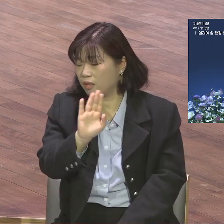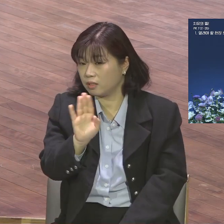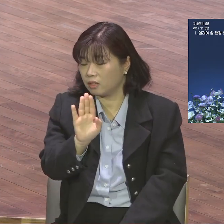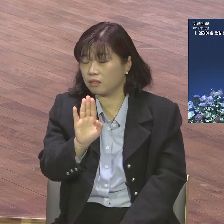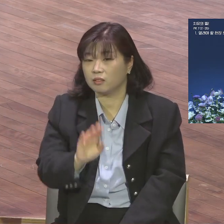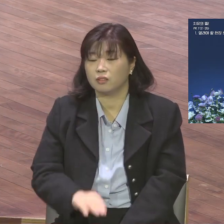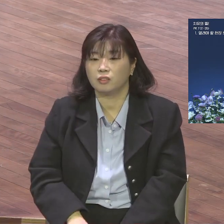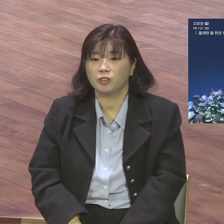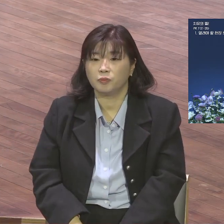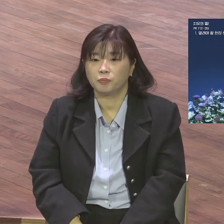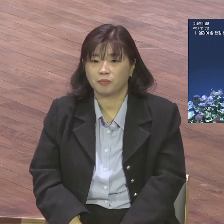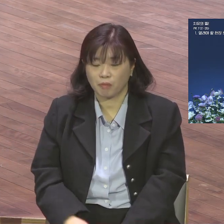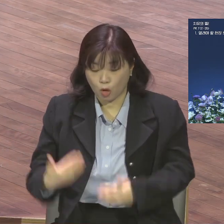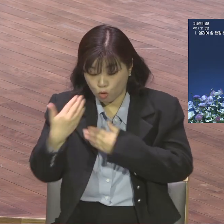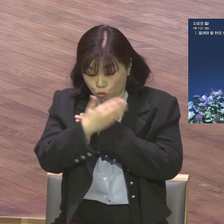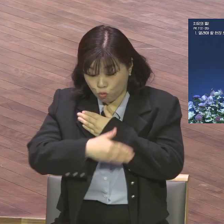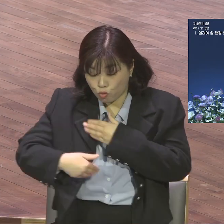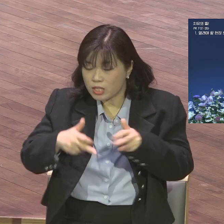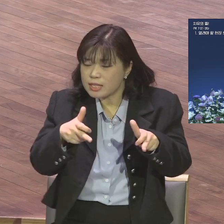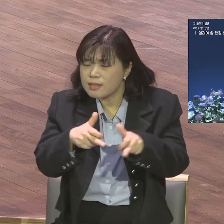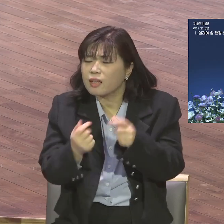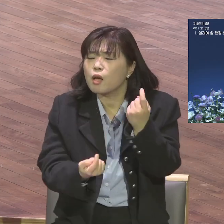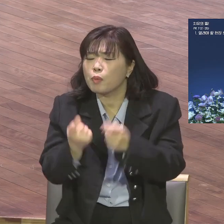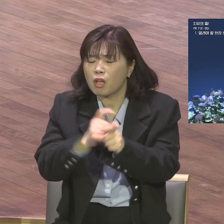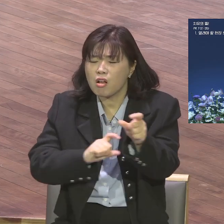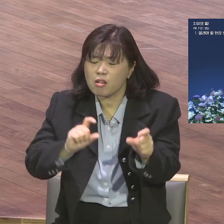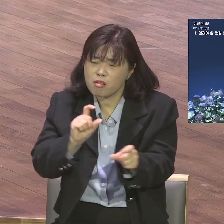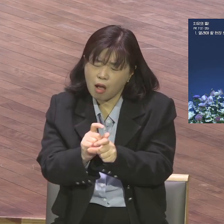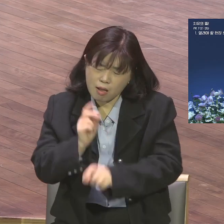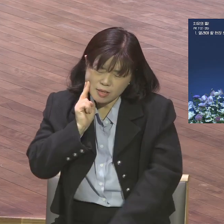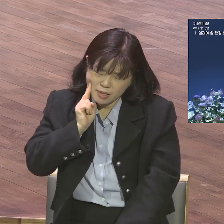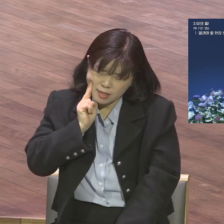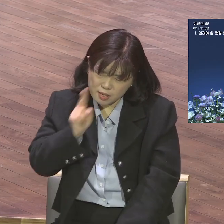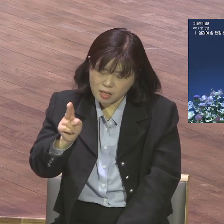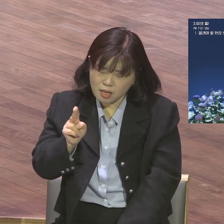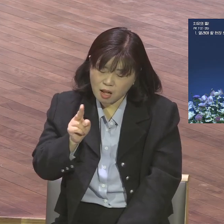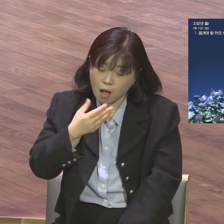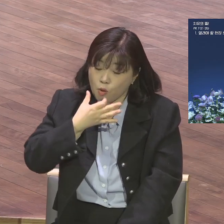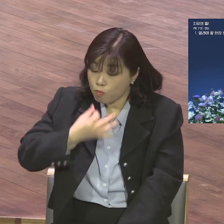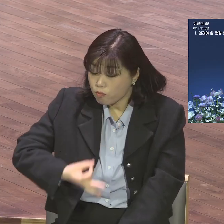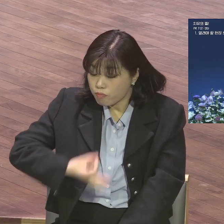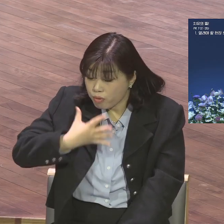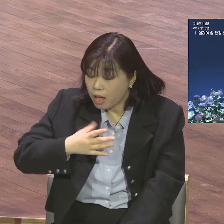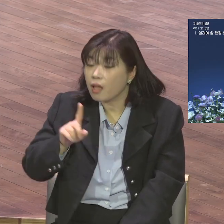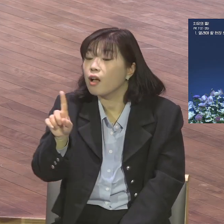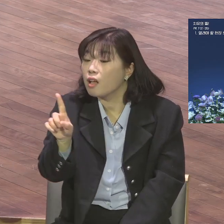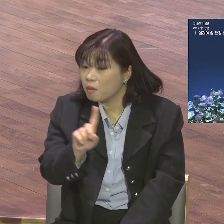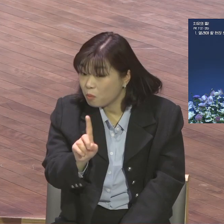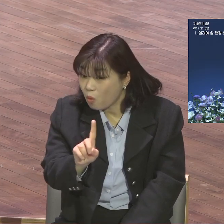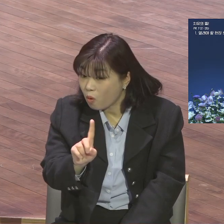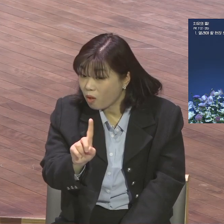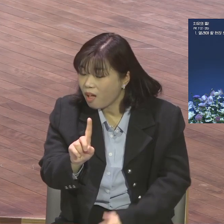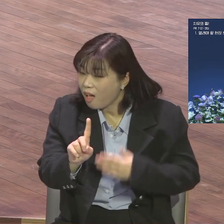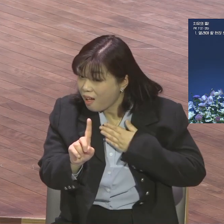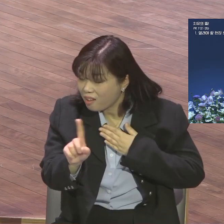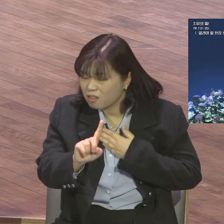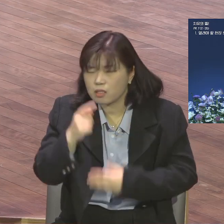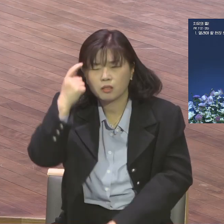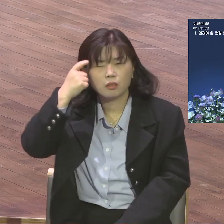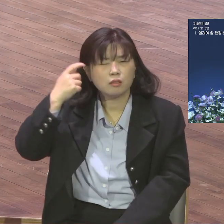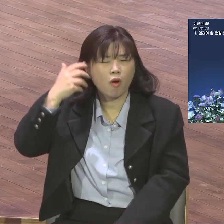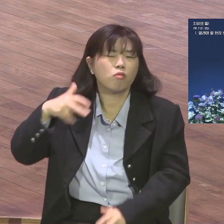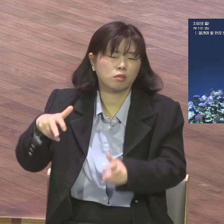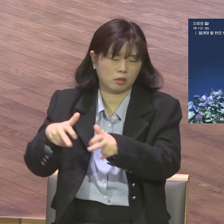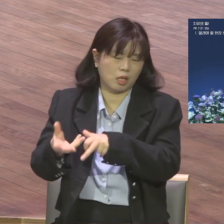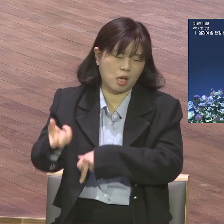이런 육체적인 장애보다도 훨씬 더 불행하게 사는 사람이 누구냐? 영적